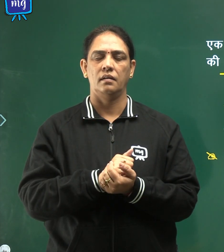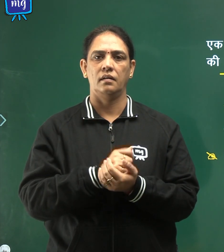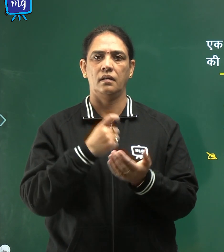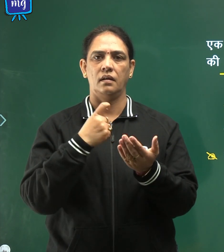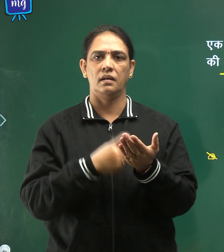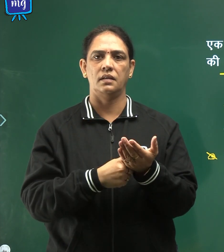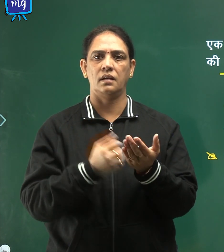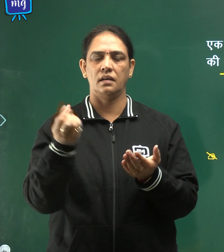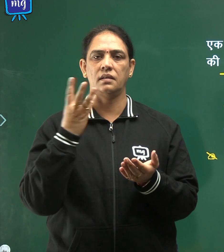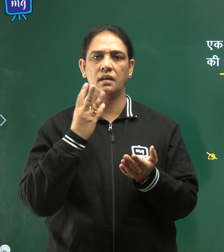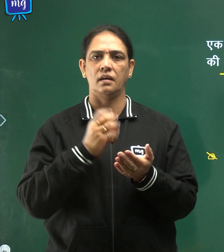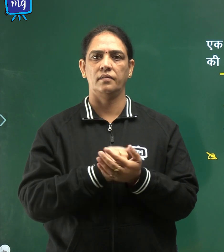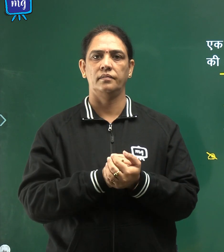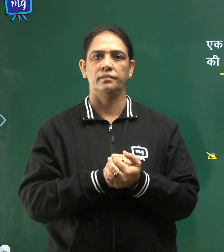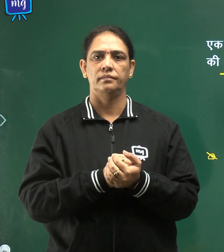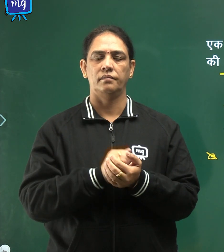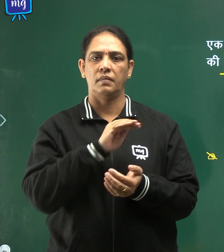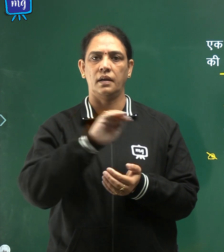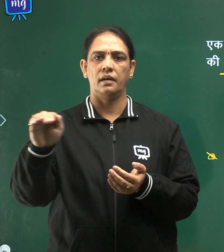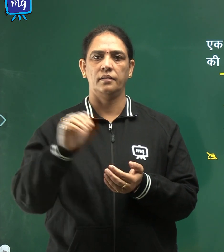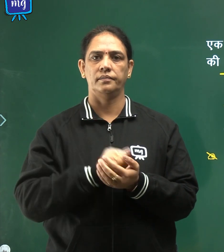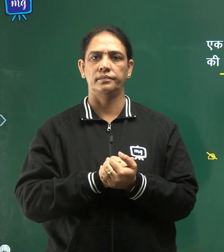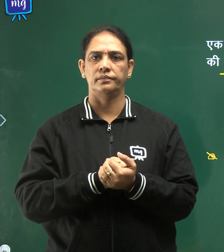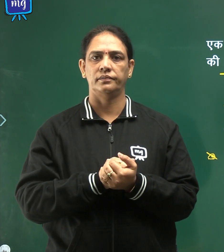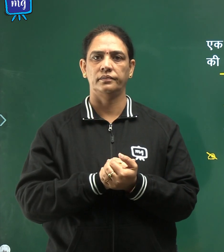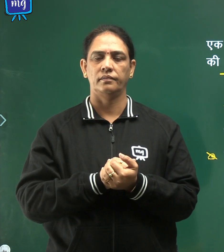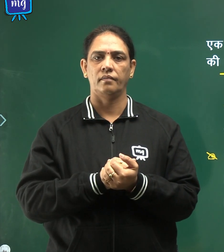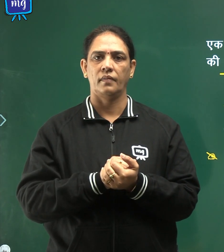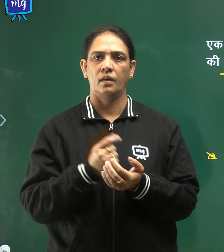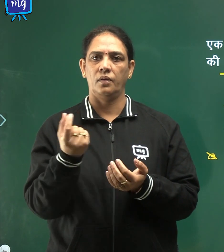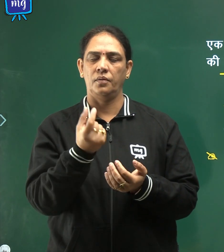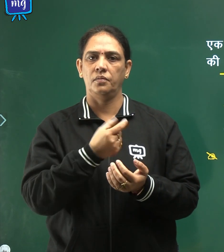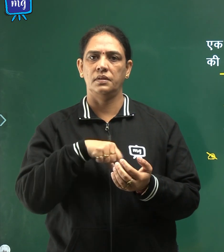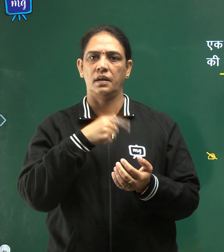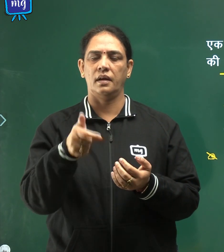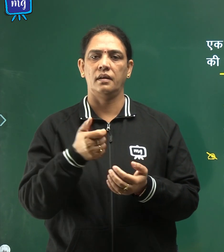परिणामों की संख्या बटे प्रयोग के